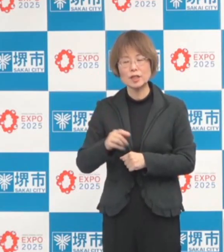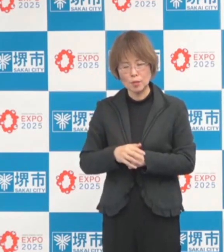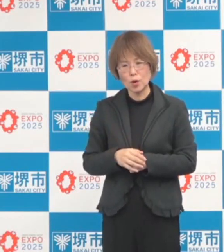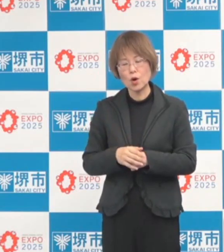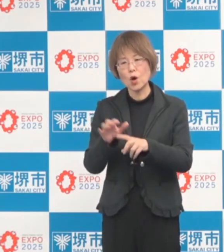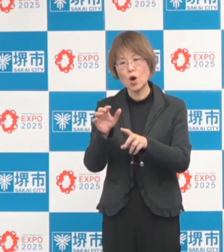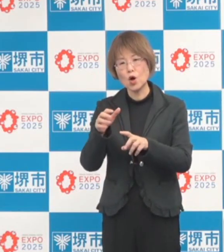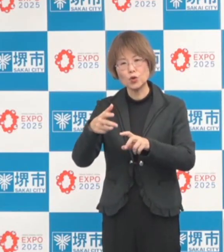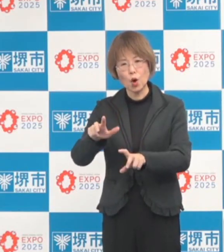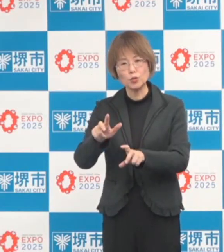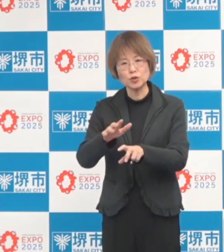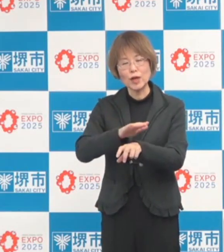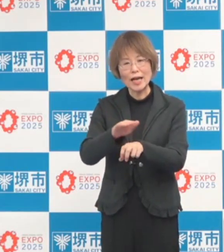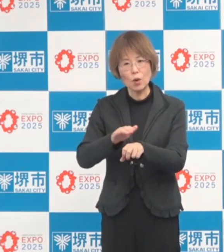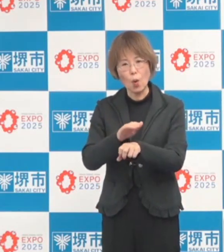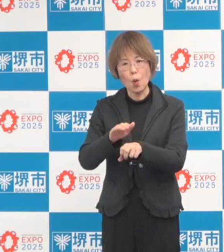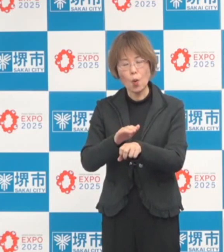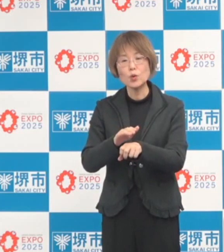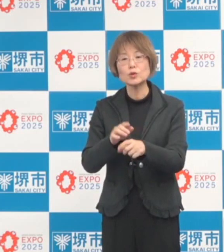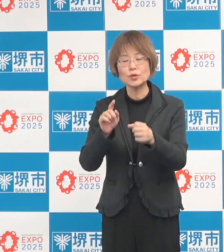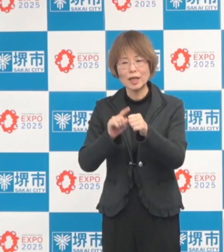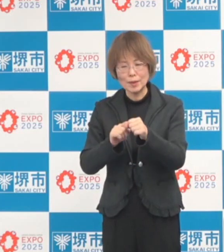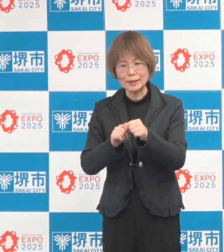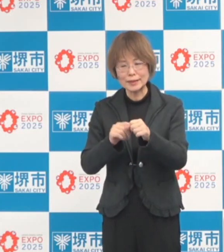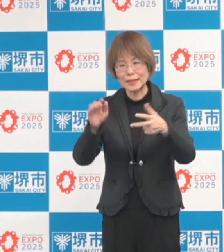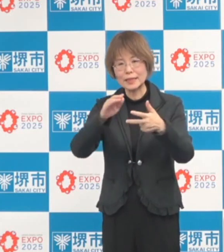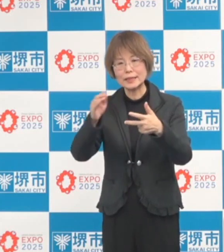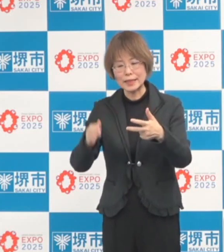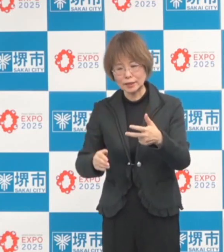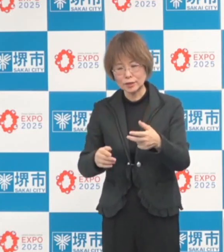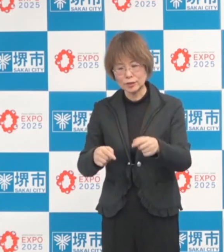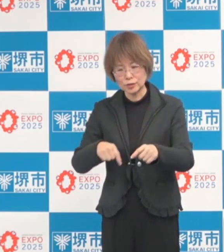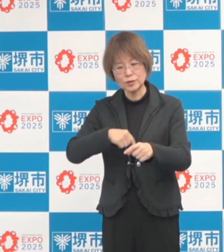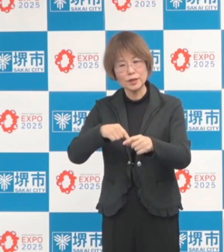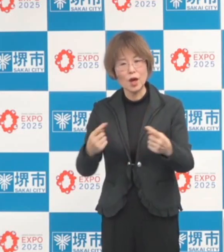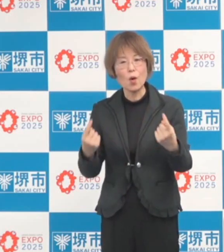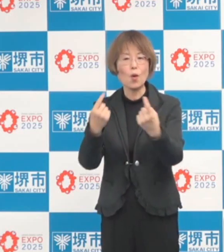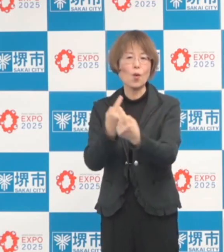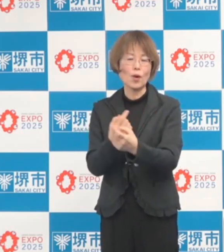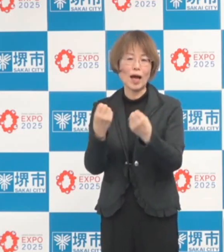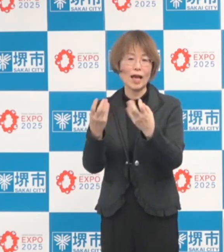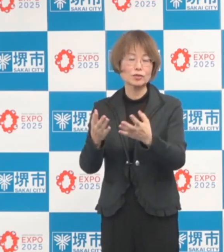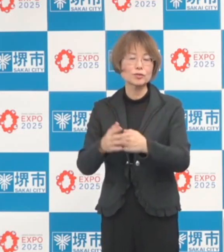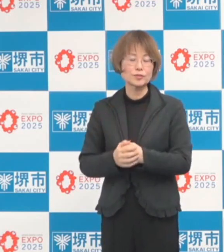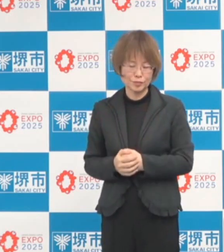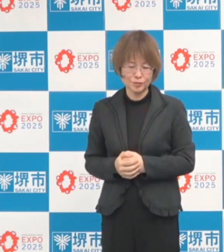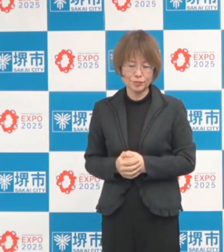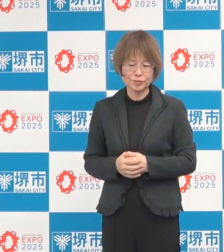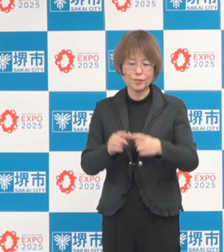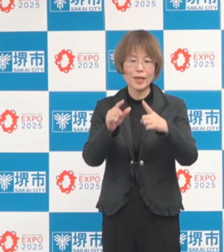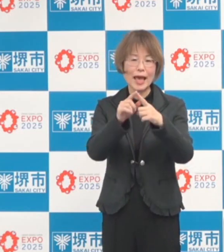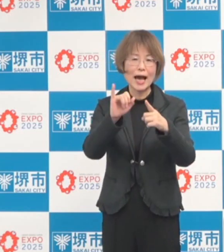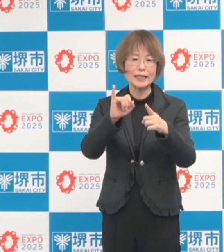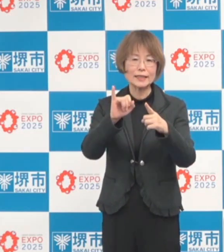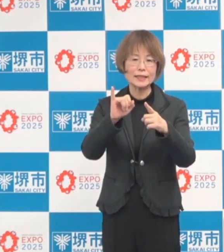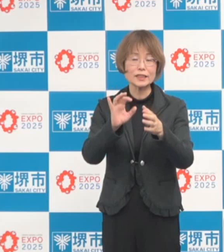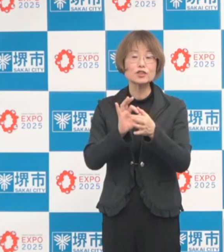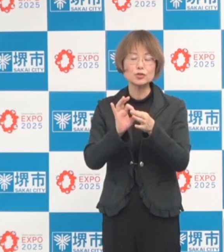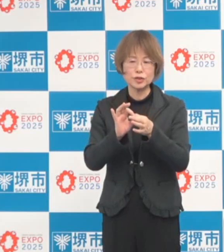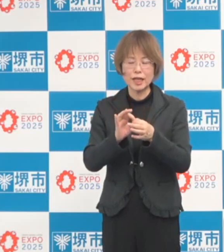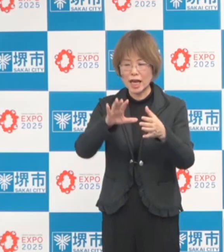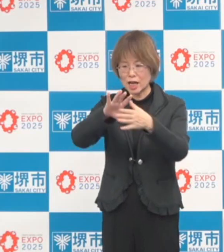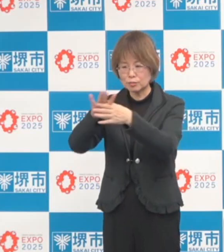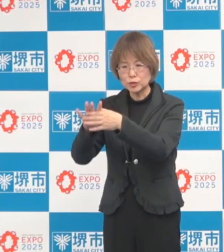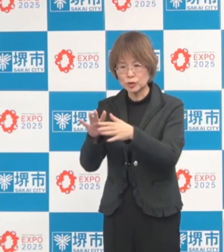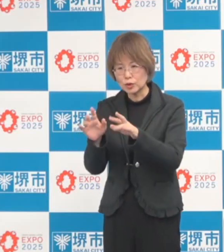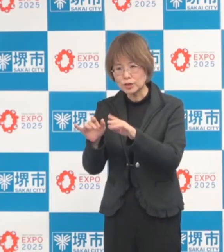めるために施設を更新をいたします。また生成 AI につきまして、